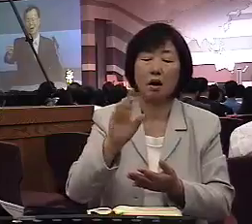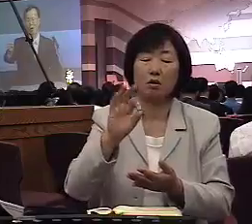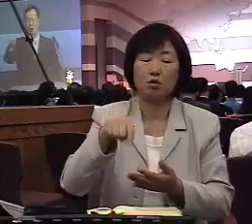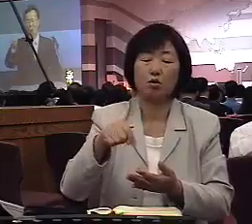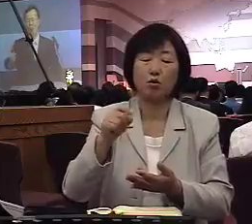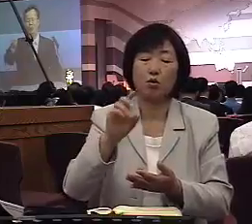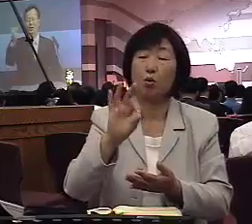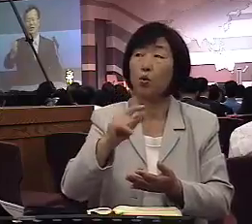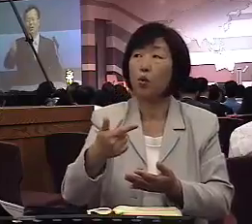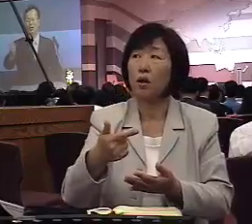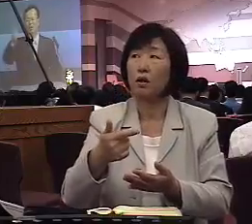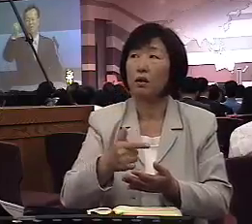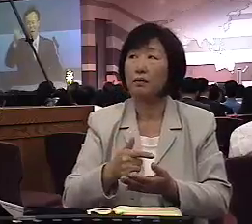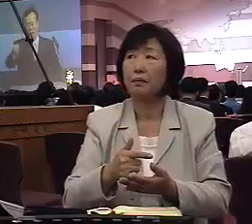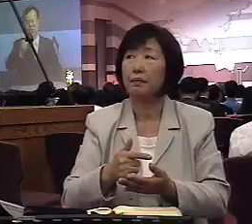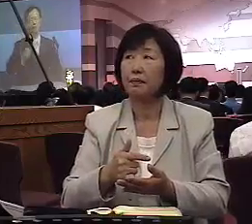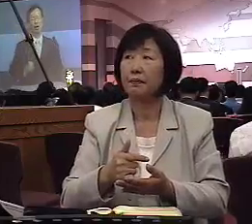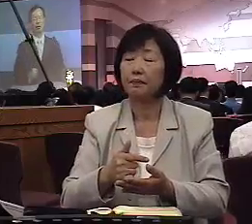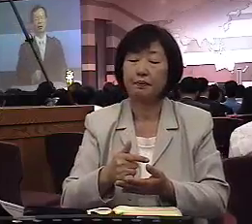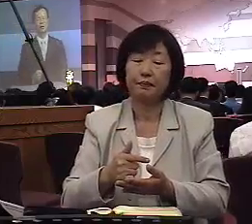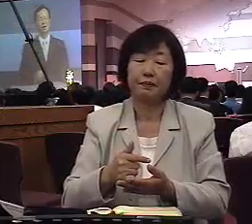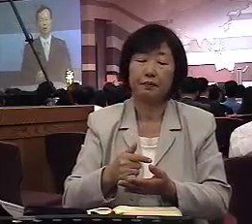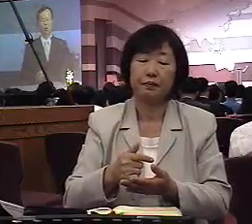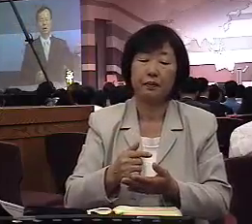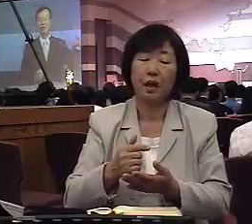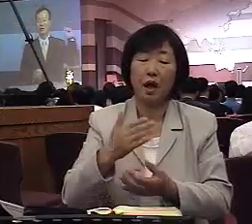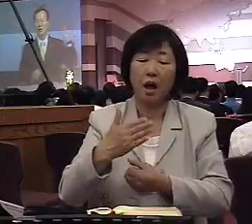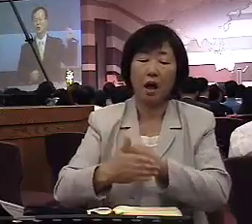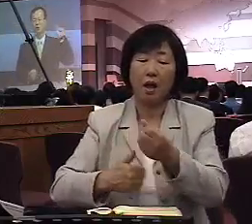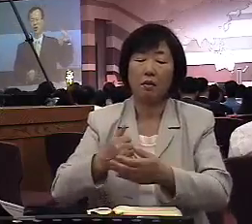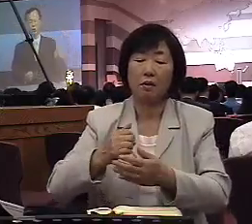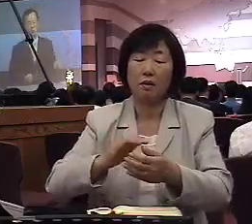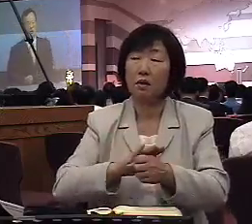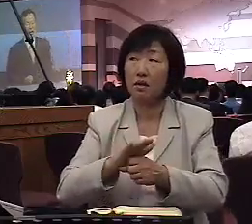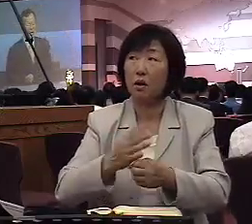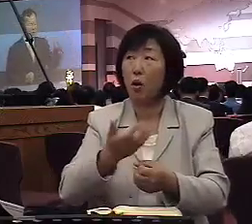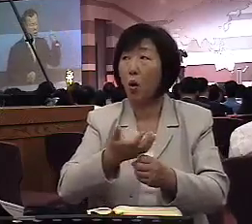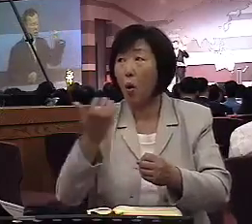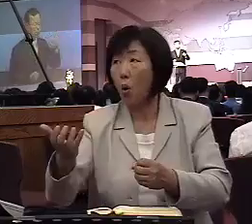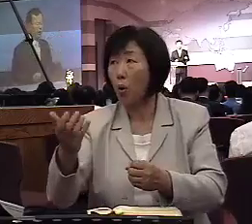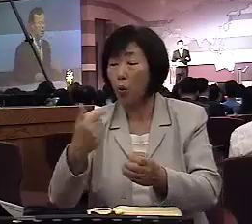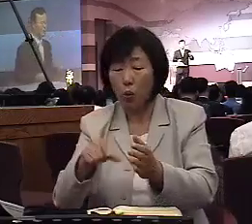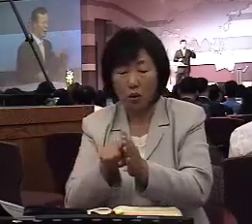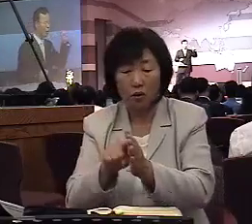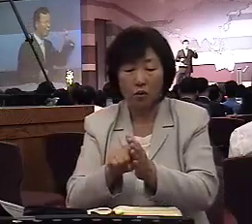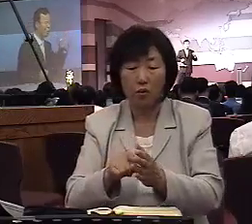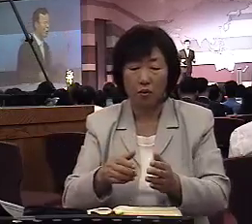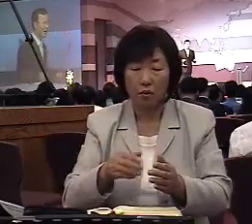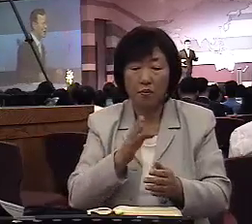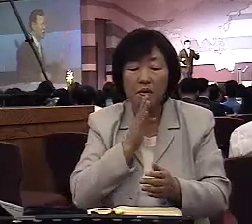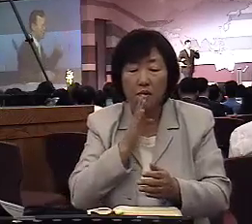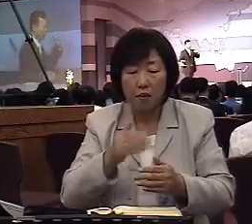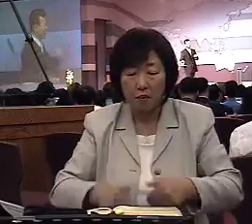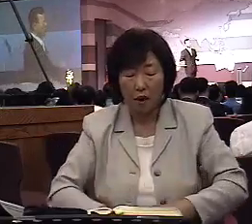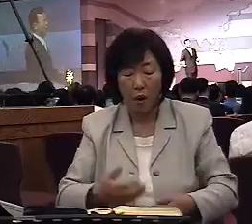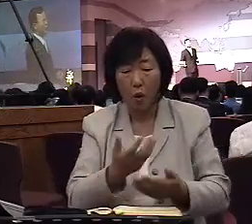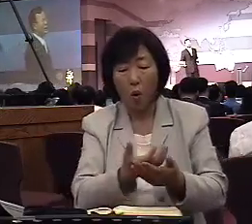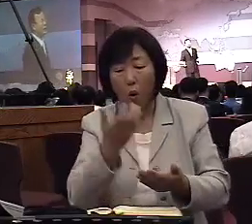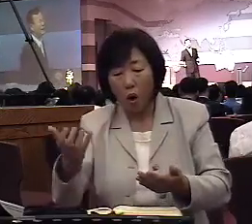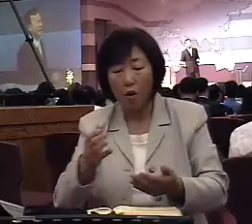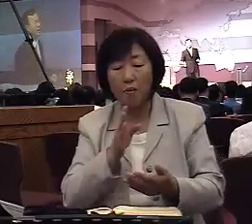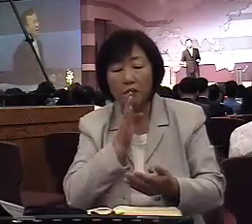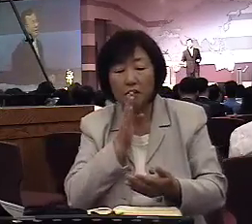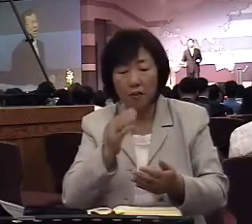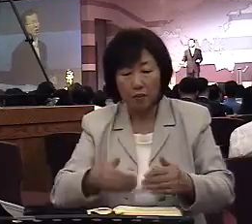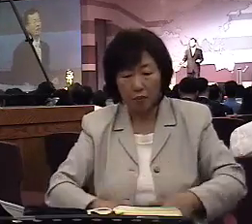옮기는 것이 반드시 필요하다고 합니다. 영어로 하면 displacement, displacement, 옮겨가는 것이 반드시